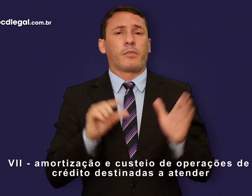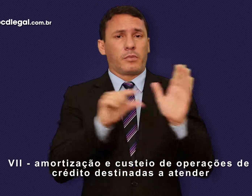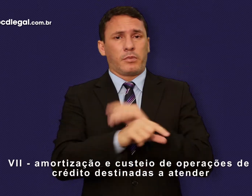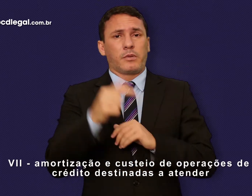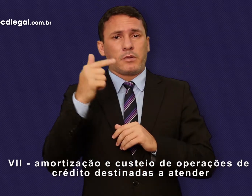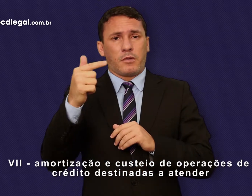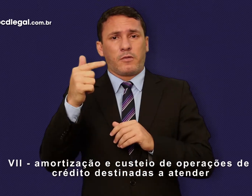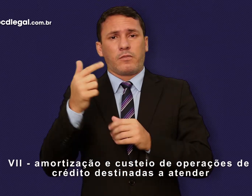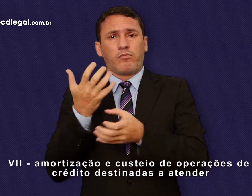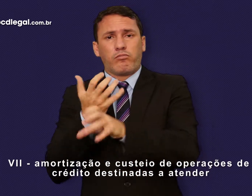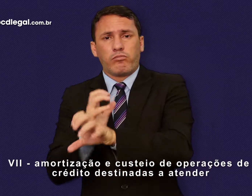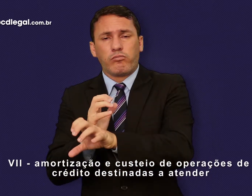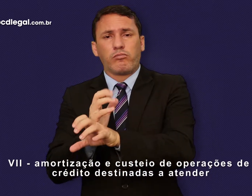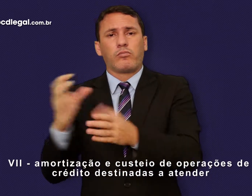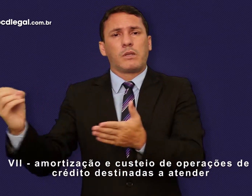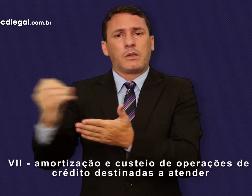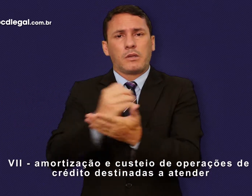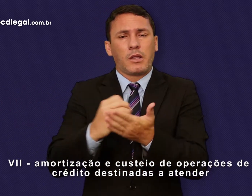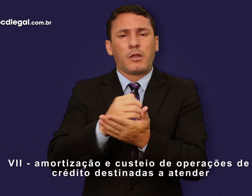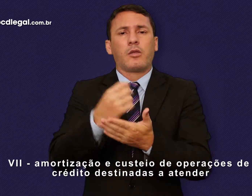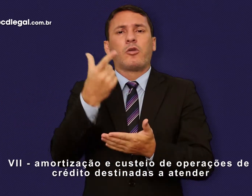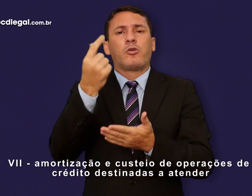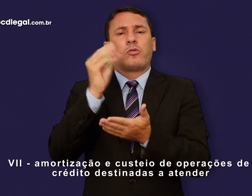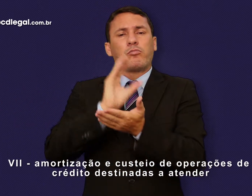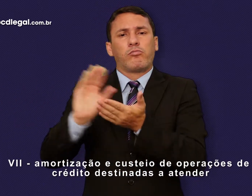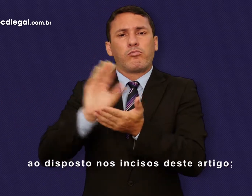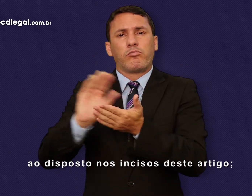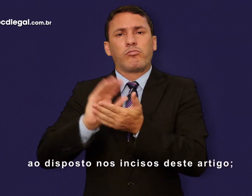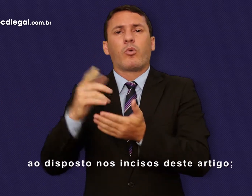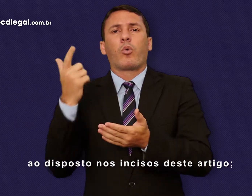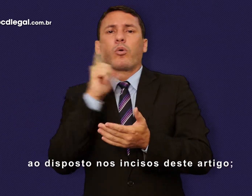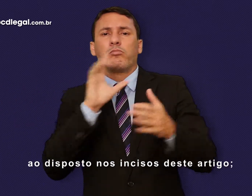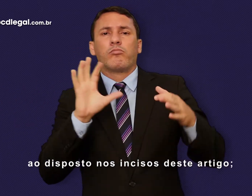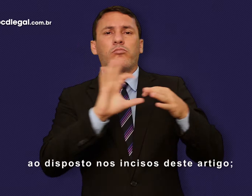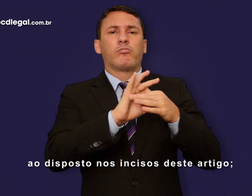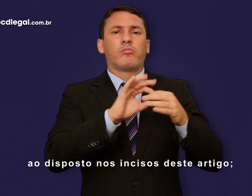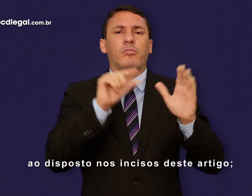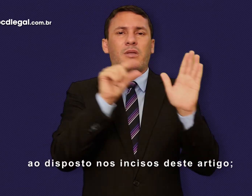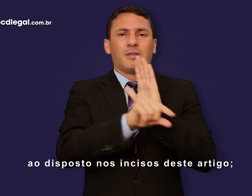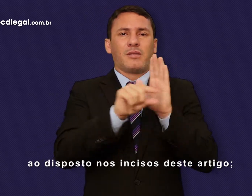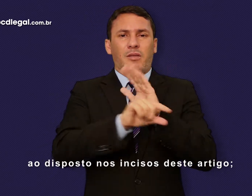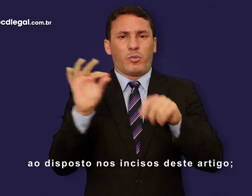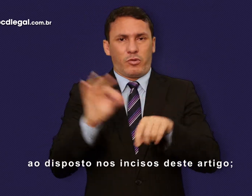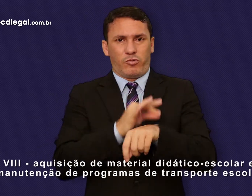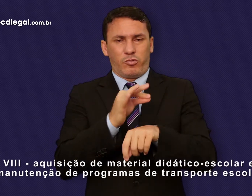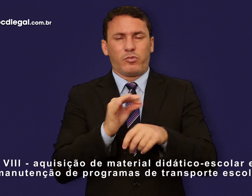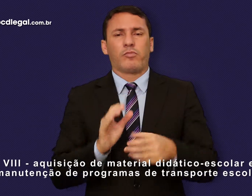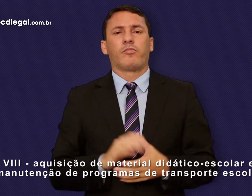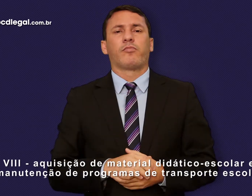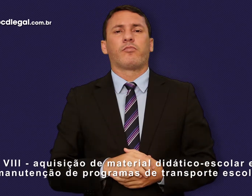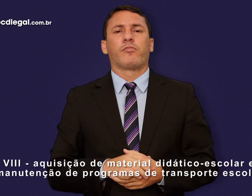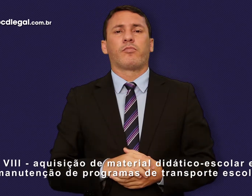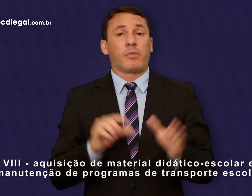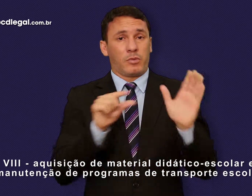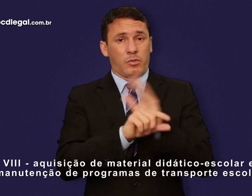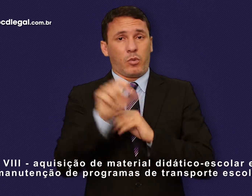Amortização e custeio de operações de crédito destinadas a atender ao disposto nos incisos deste artigo. Inciso 8. Aquisição